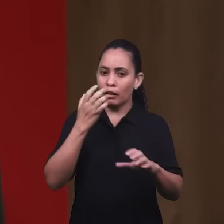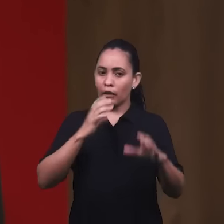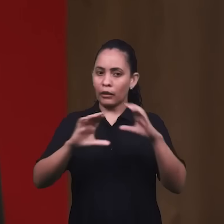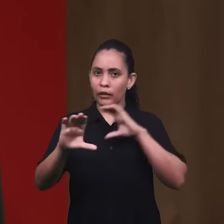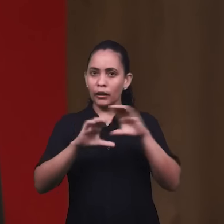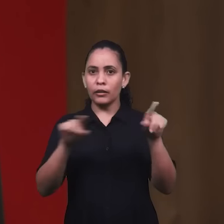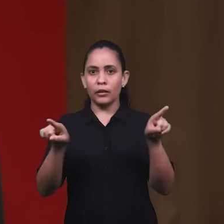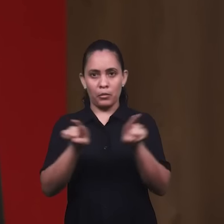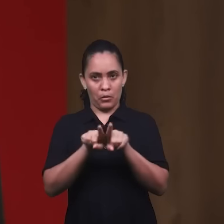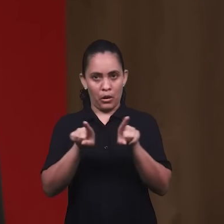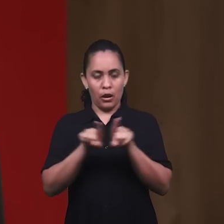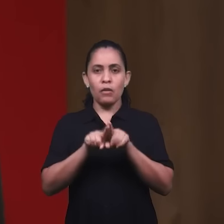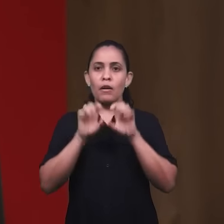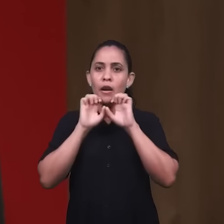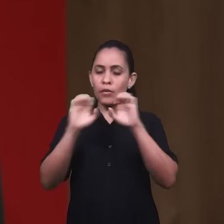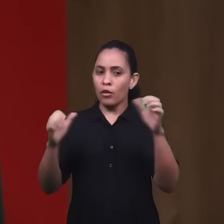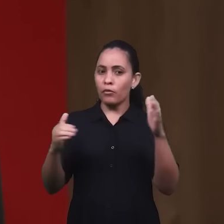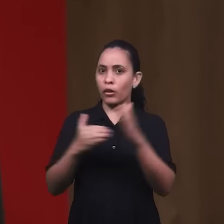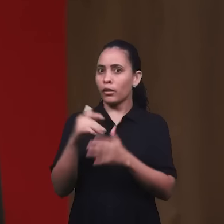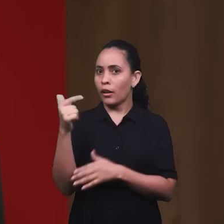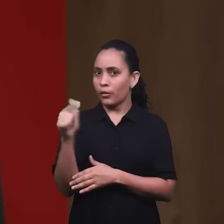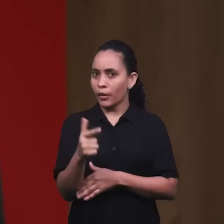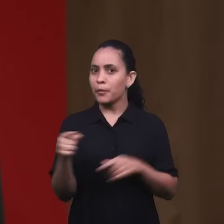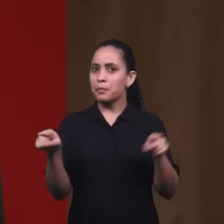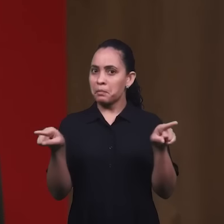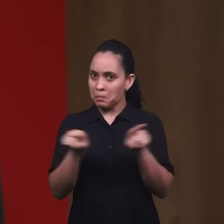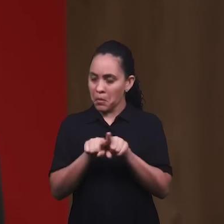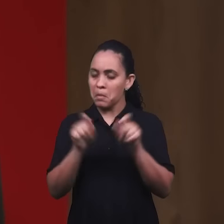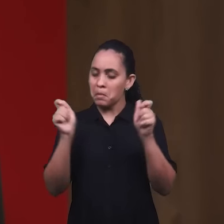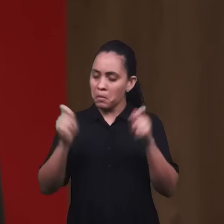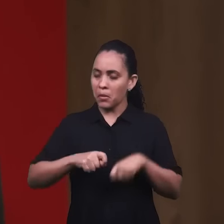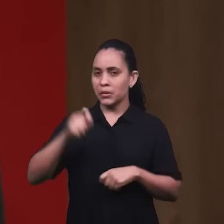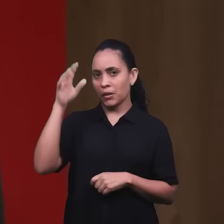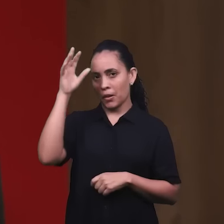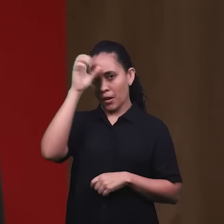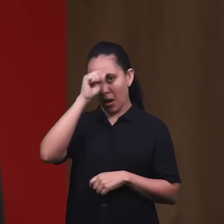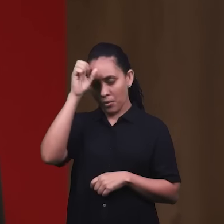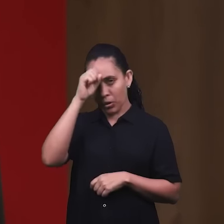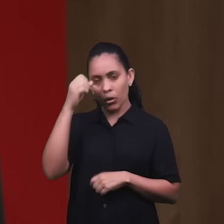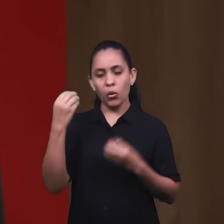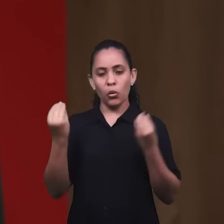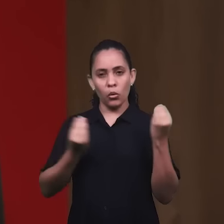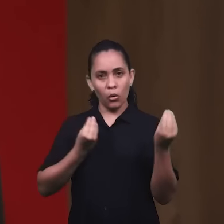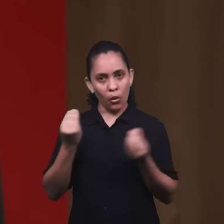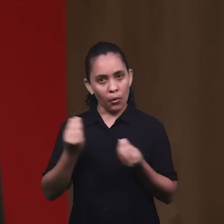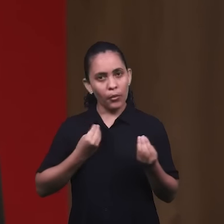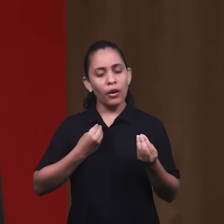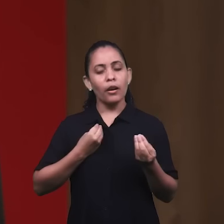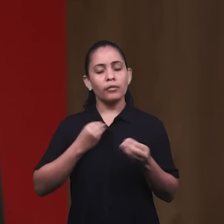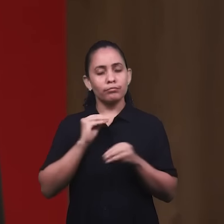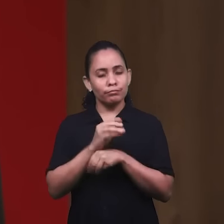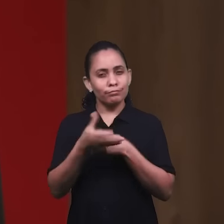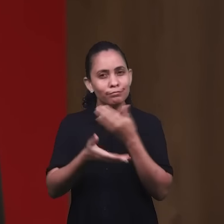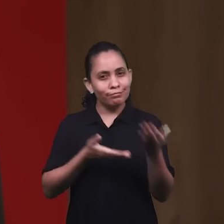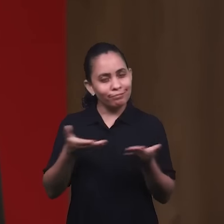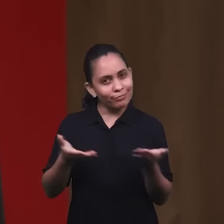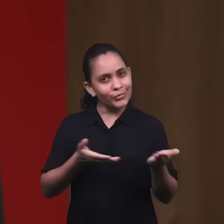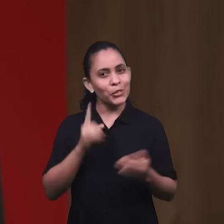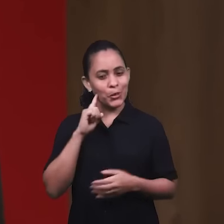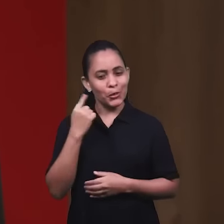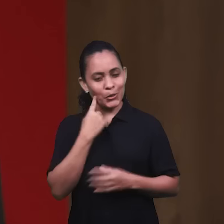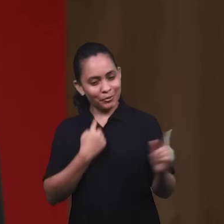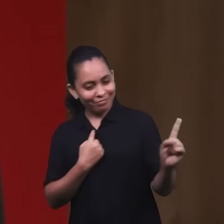Evangelho Sem Fronteiras. Aproveite e mande para eles também, para que eles também possam aprender como abordar e como acolher e receber esses irmãos